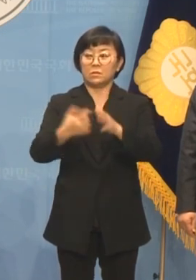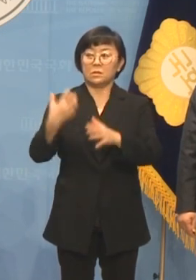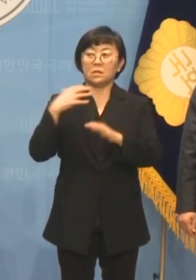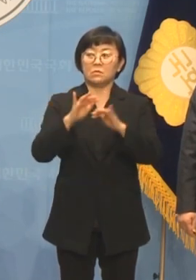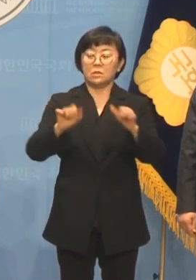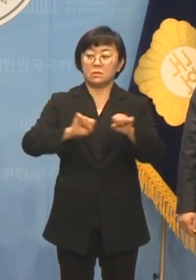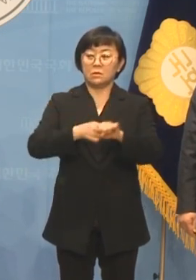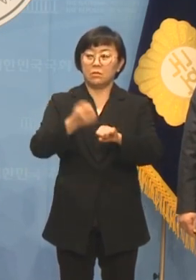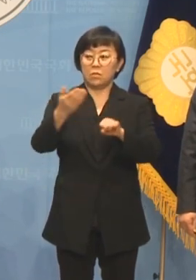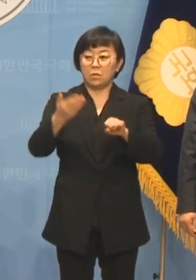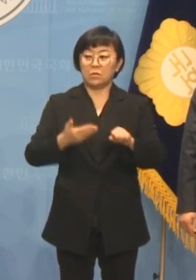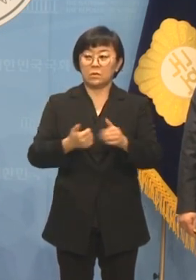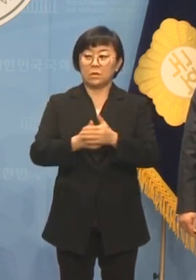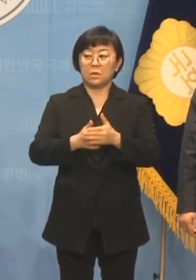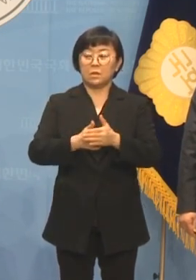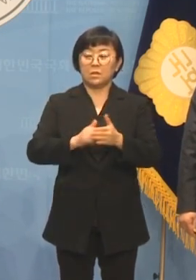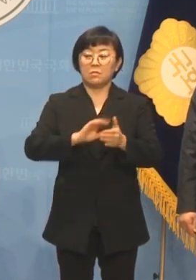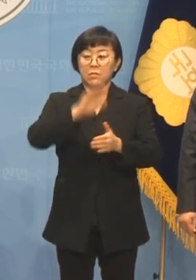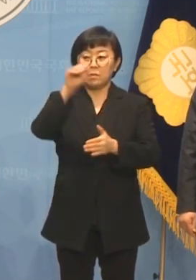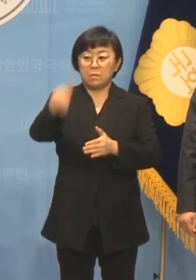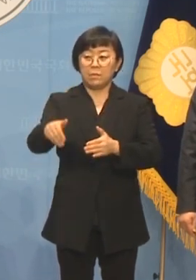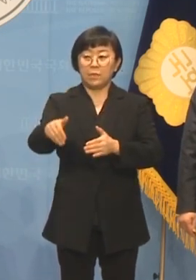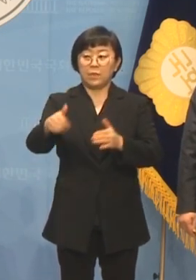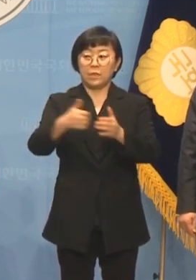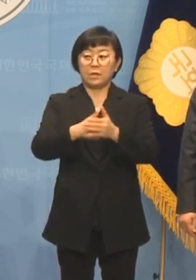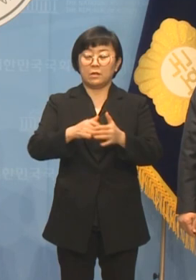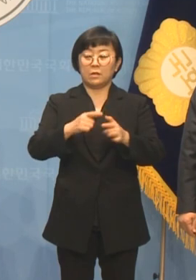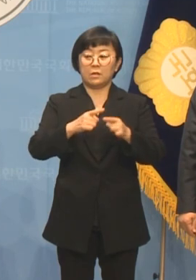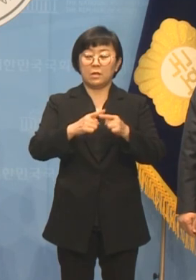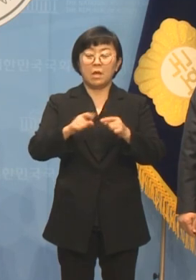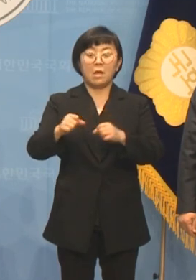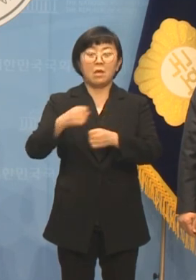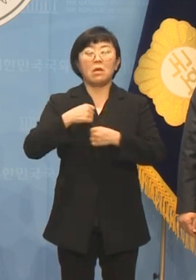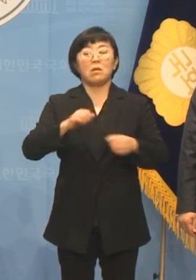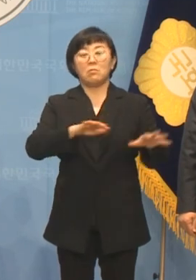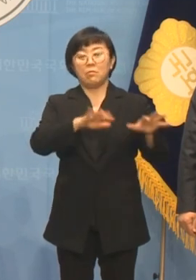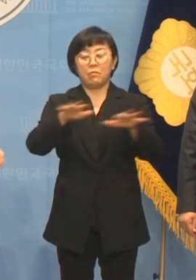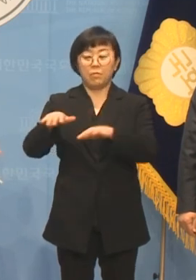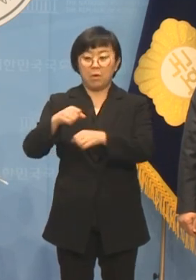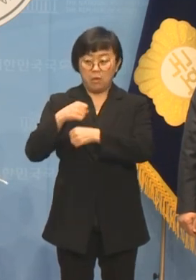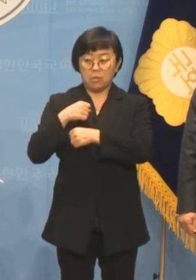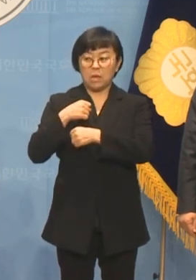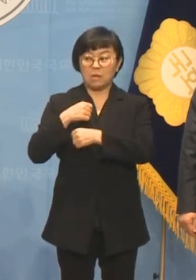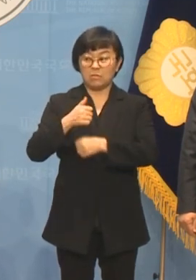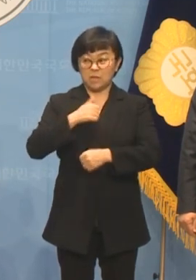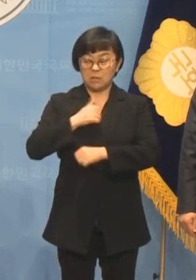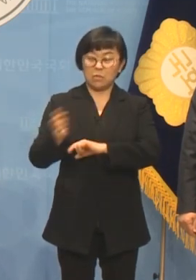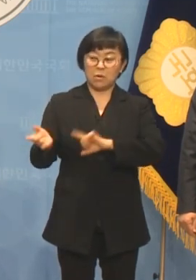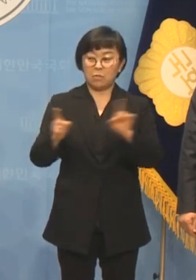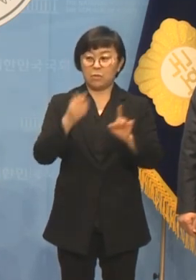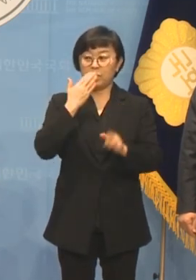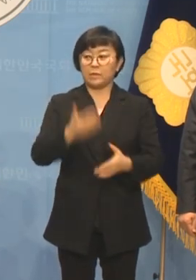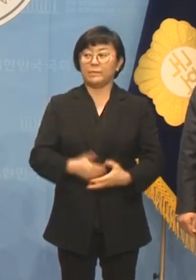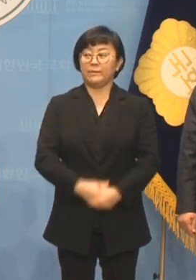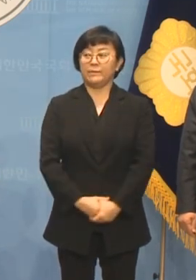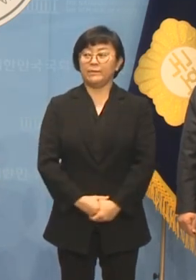책임자를 처벌해 바닥에 떨어진 무적 해병의 자존심을